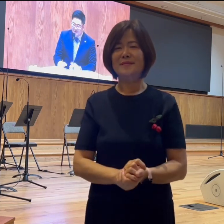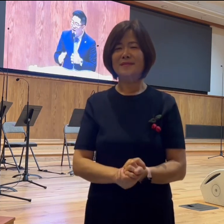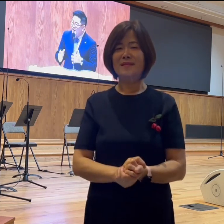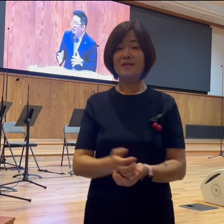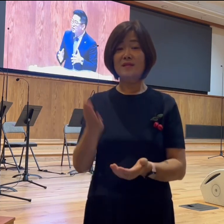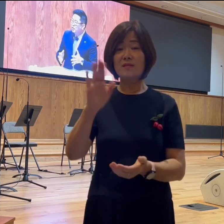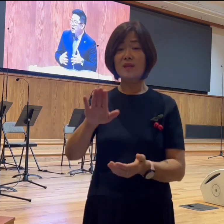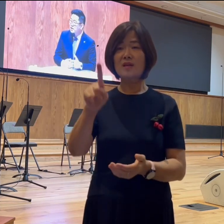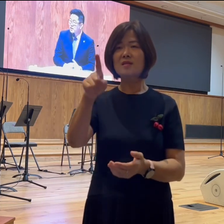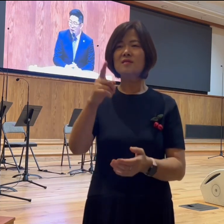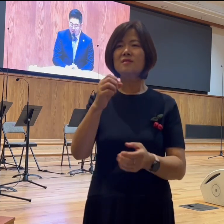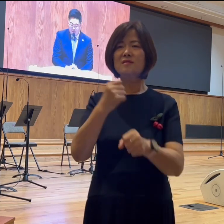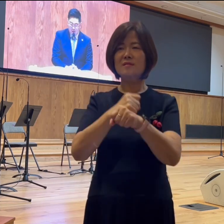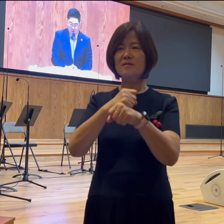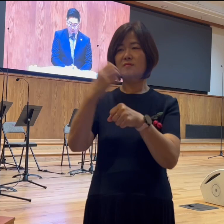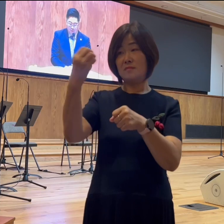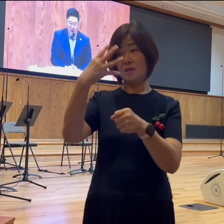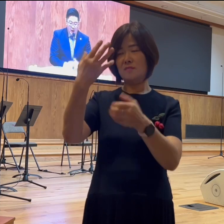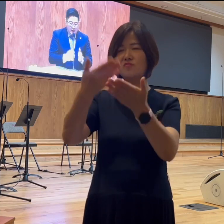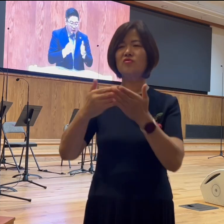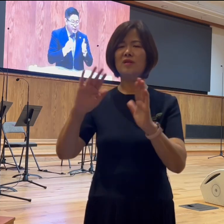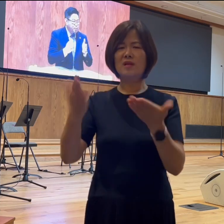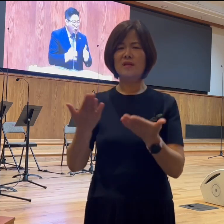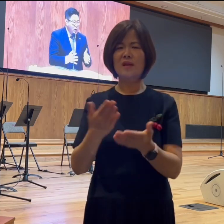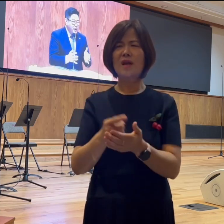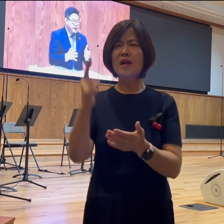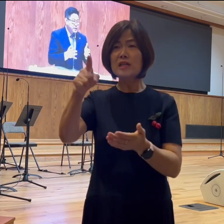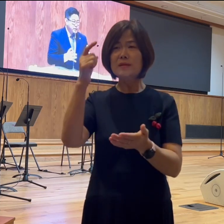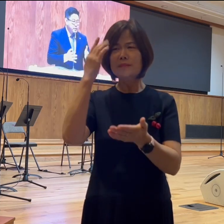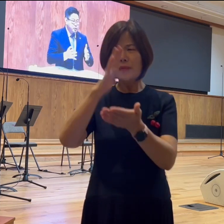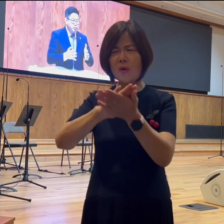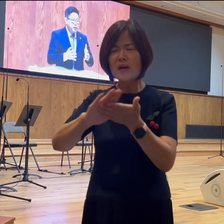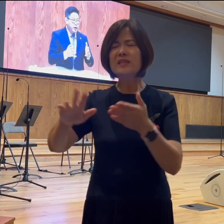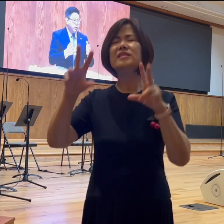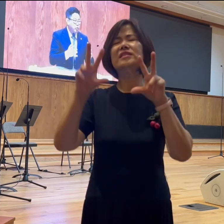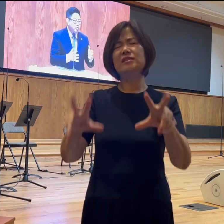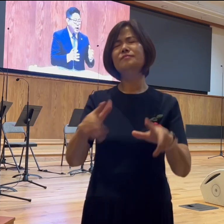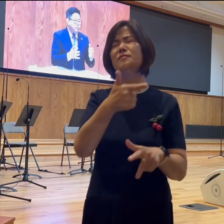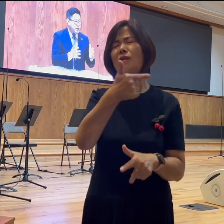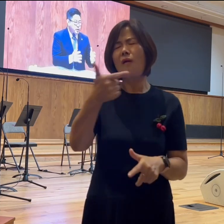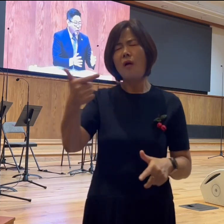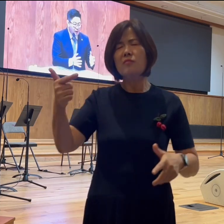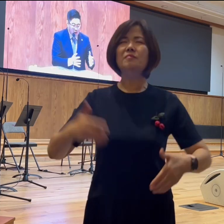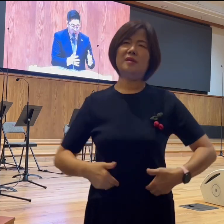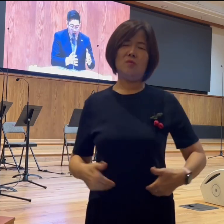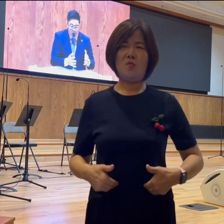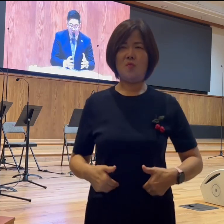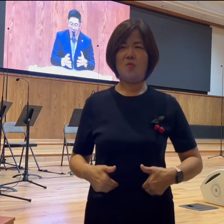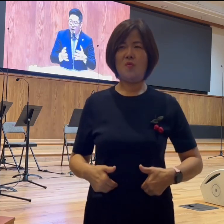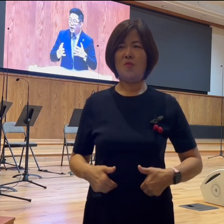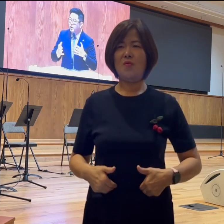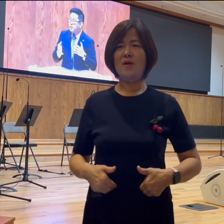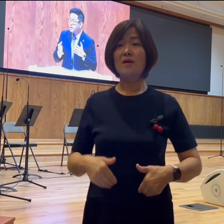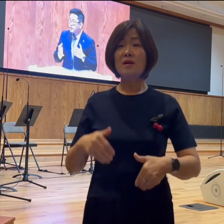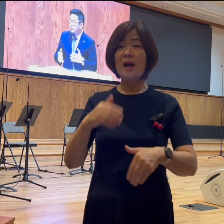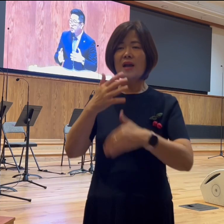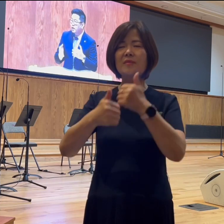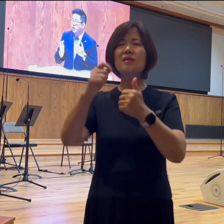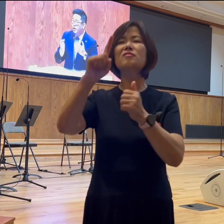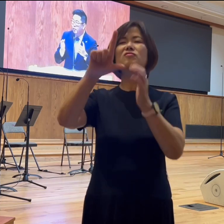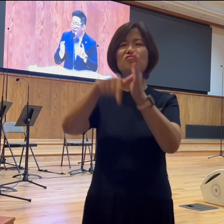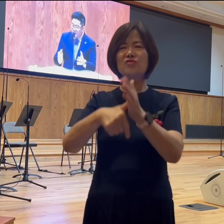그런데 이내 그분이 하시는 말씀이요, 그 평안이 지금 그분에게 너무나 필요하다는 것을 하나님께서 그